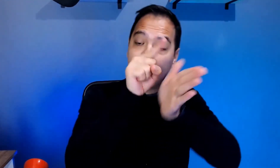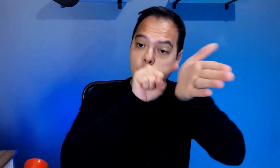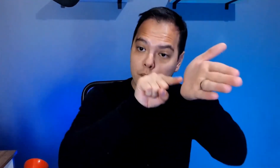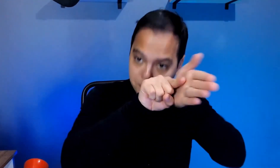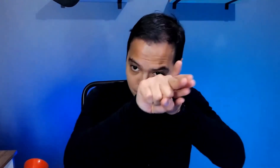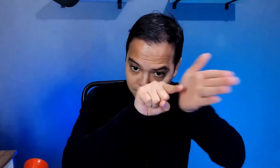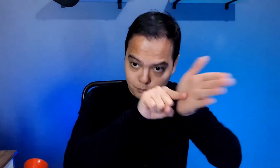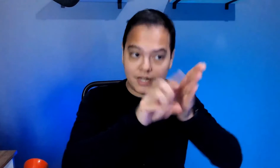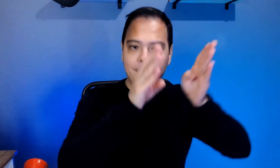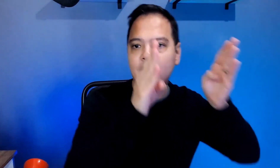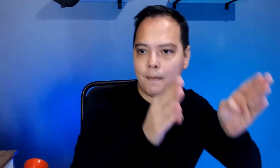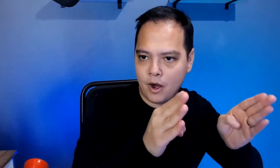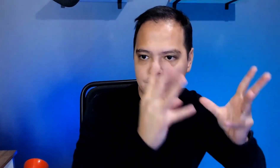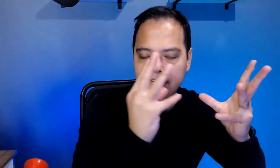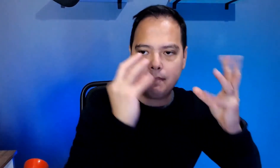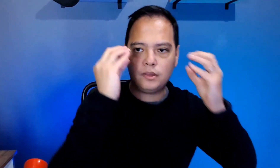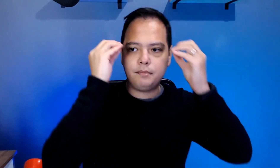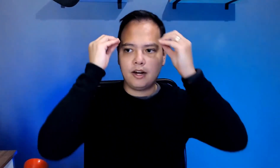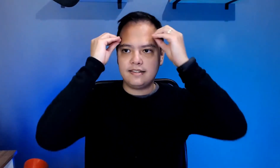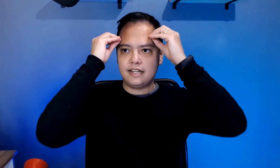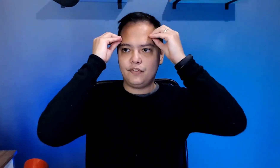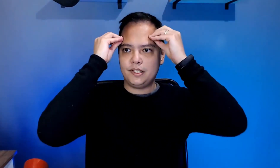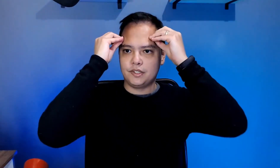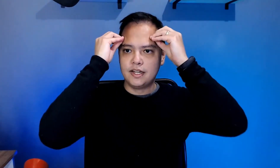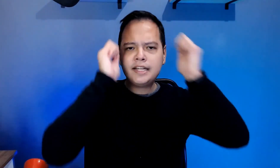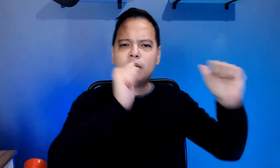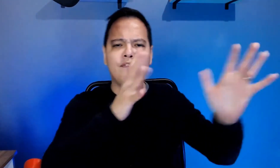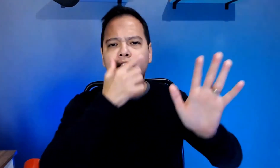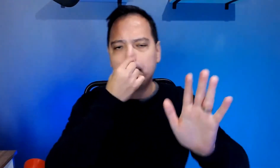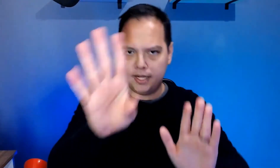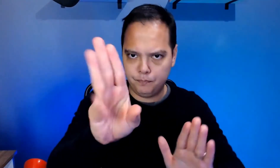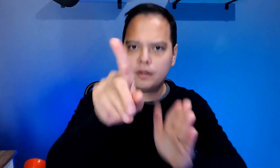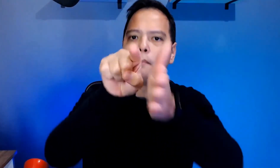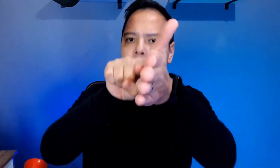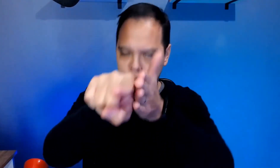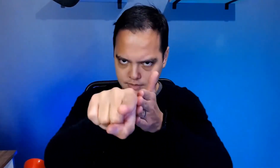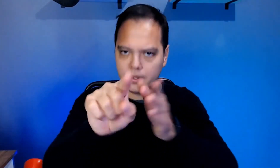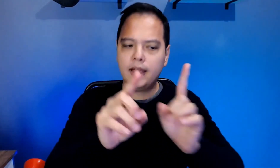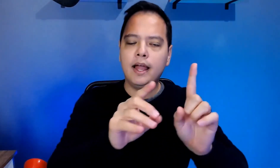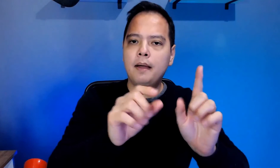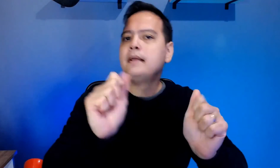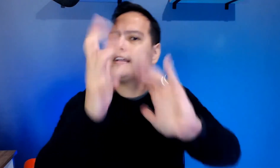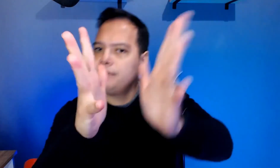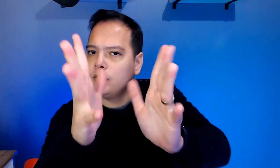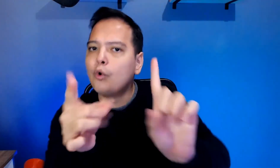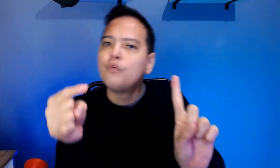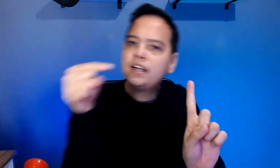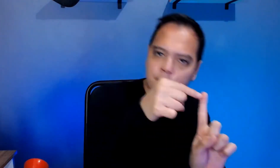algumas perguntas, por quê? Porque ele dá uma pausa e também é o tempo de organizar as informações. Então ele fala, eu falo, peraí, pergunta. Isso aí que você falou, foi essa pessoa